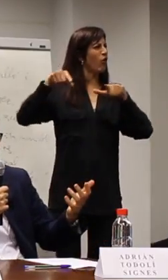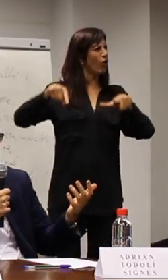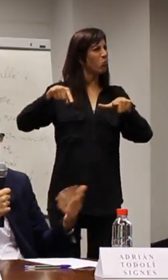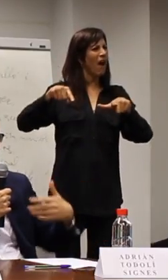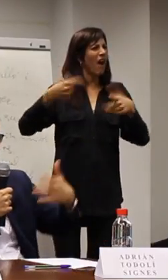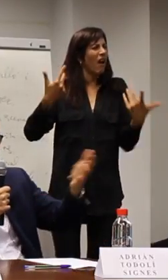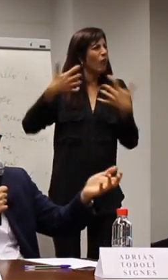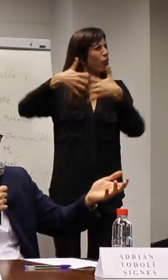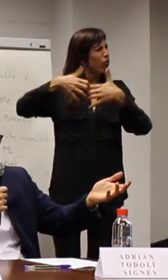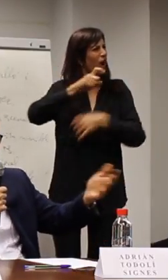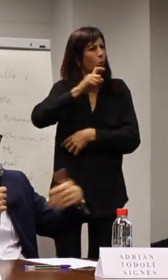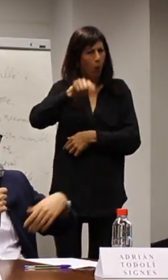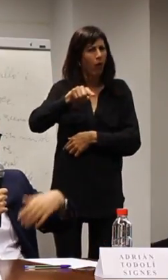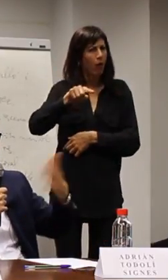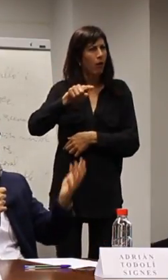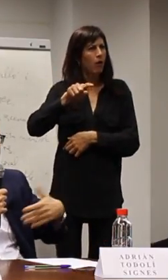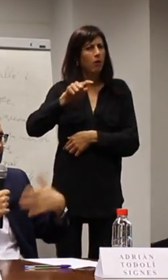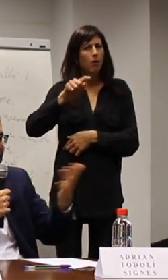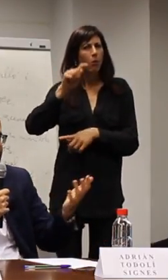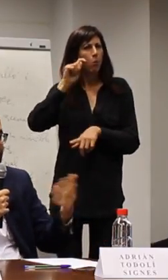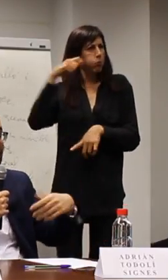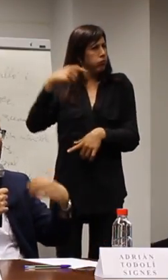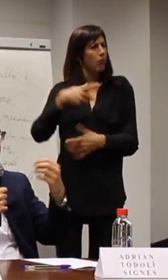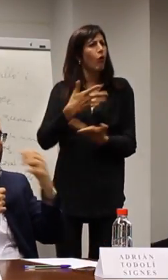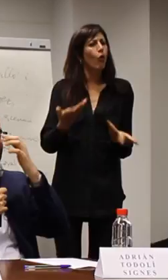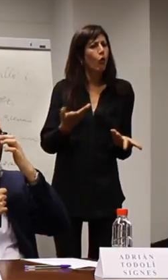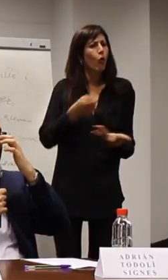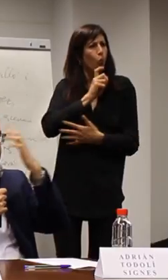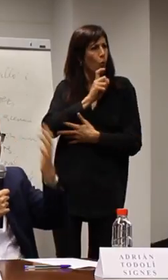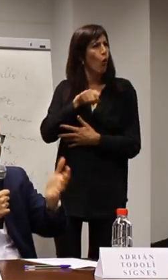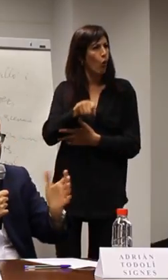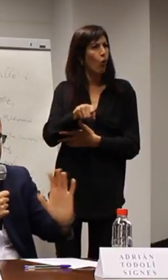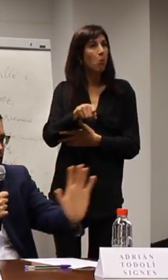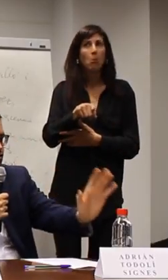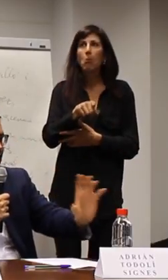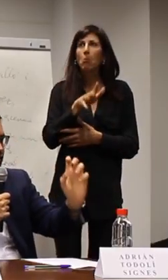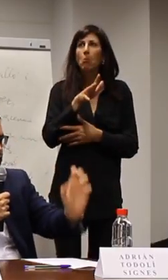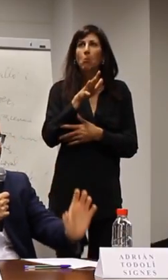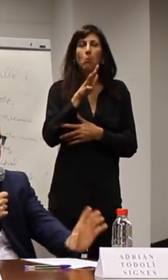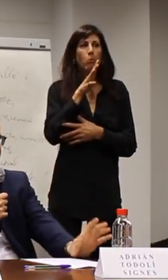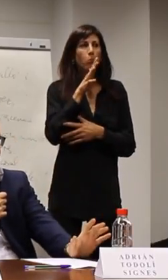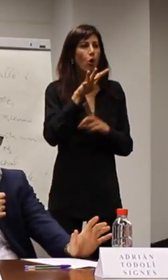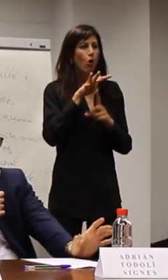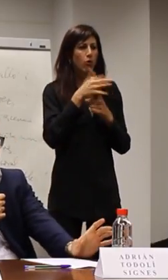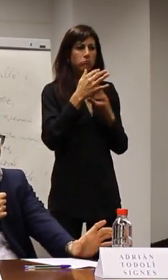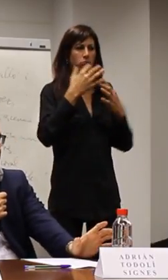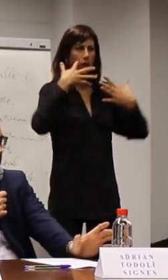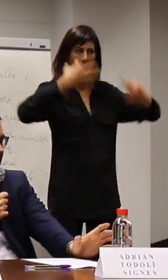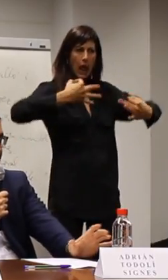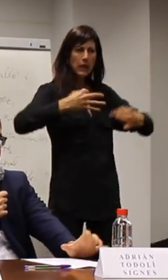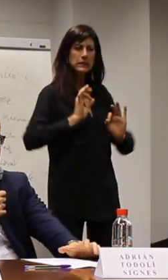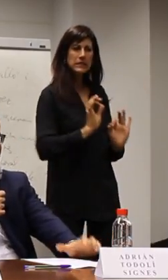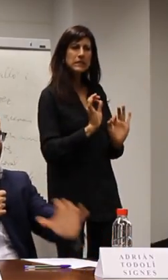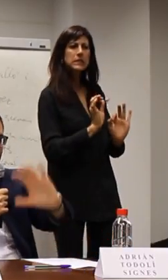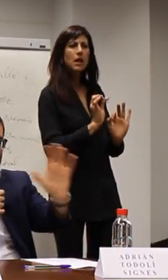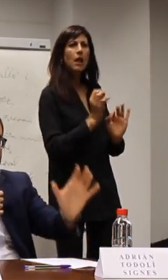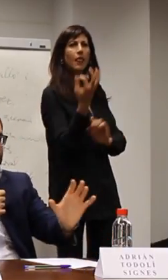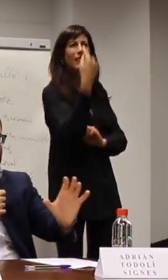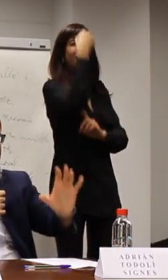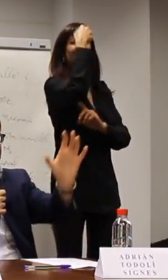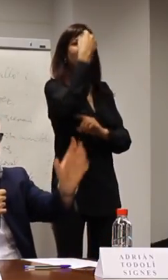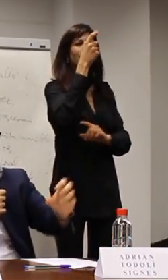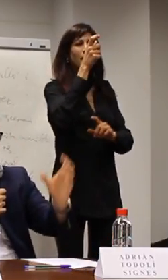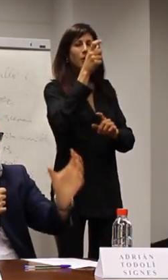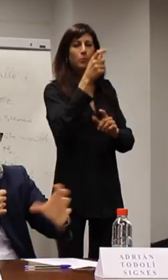Porque realmente, la verdad es que muchísima gente, realmente, y eso es así, que es una cosa que yo creo que tenemos que tener en cuenta también. Desde todas